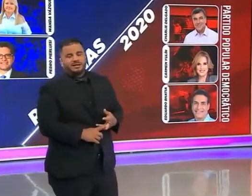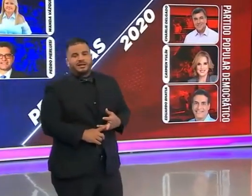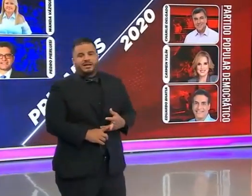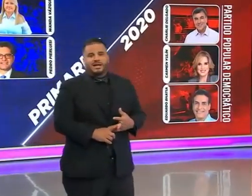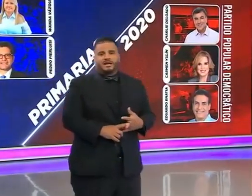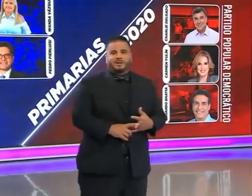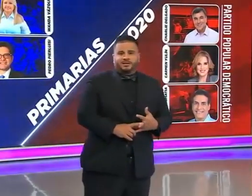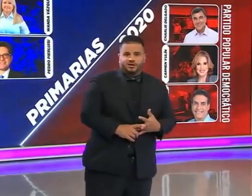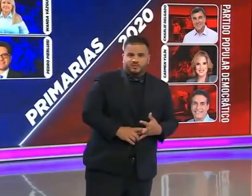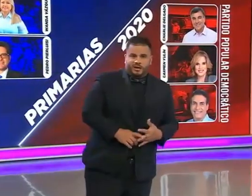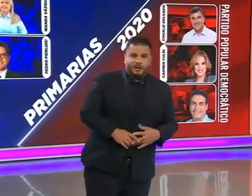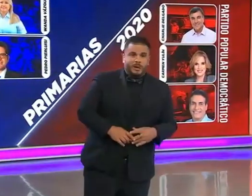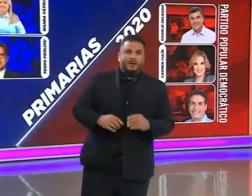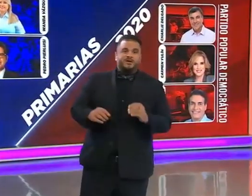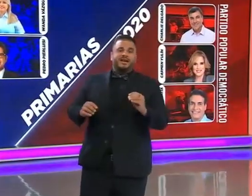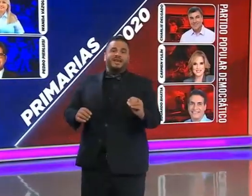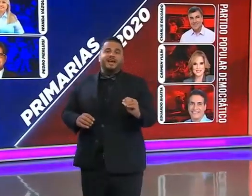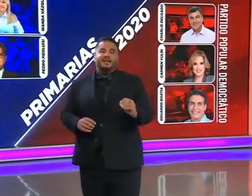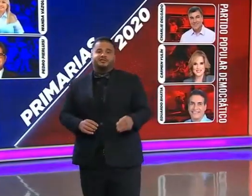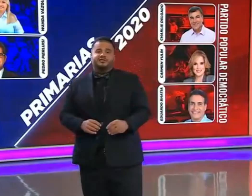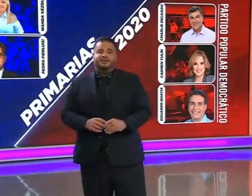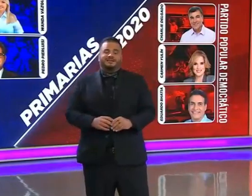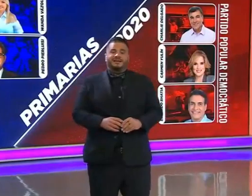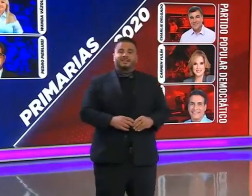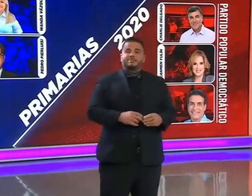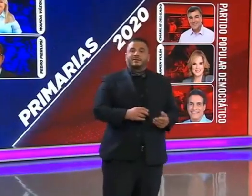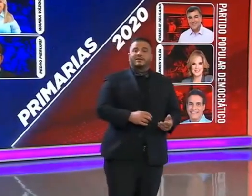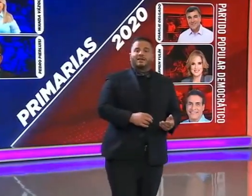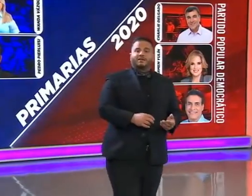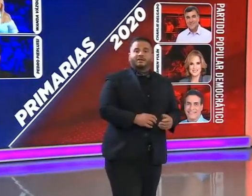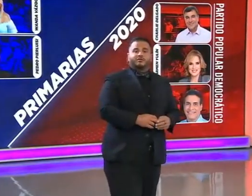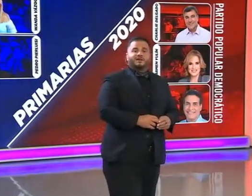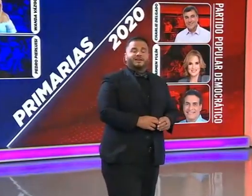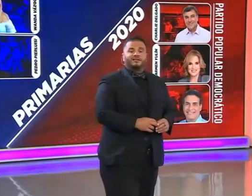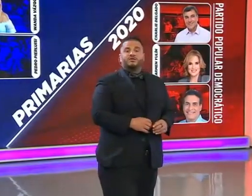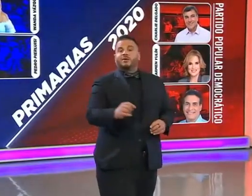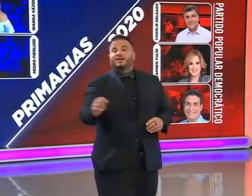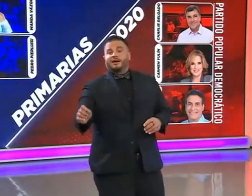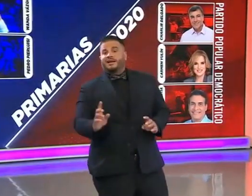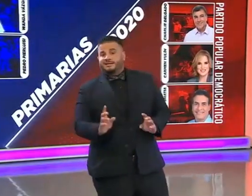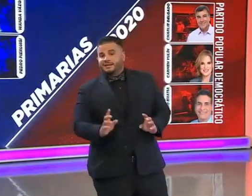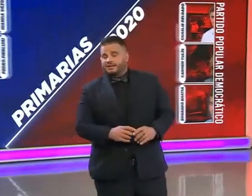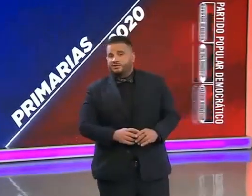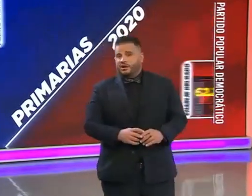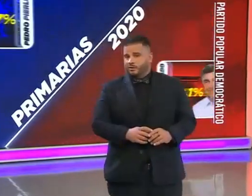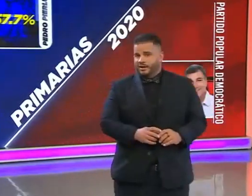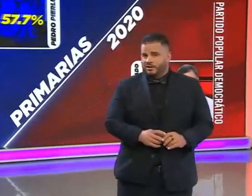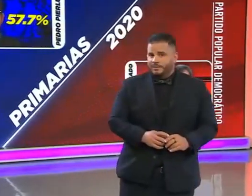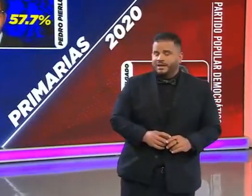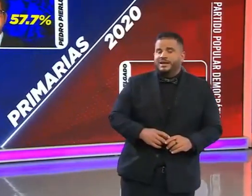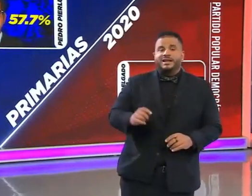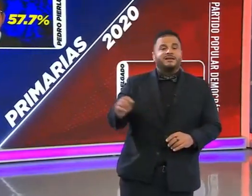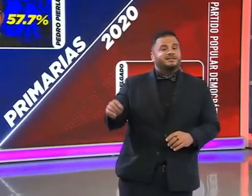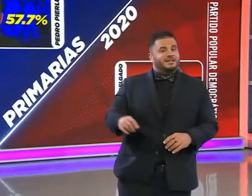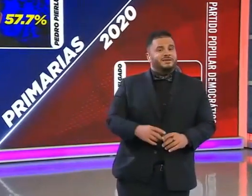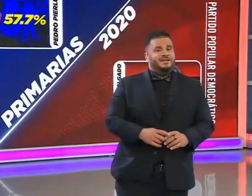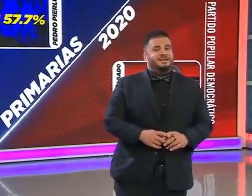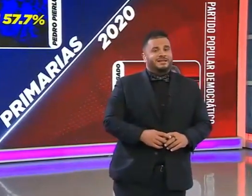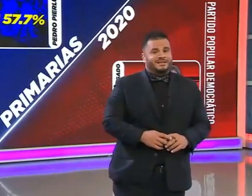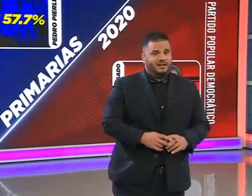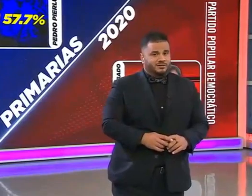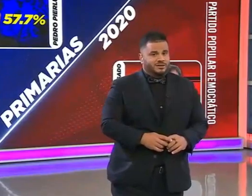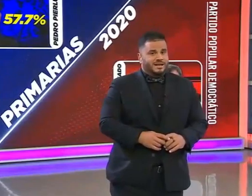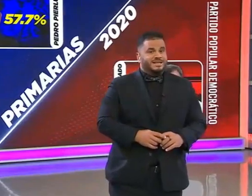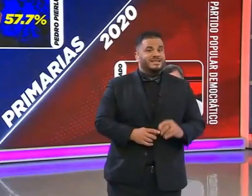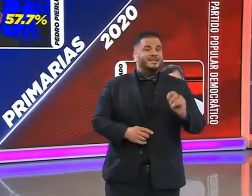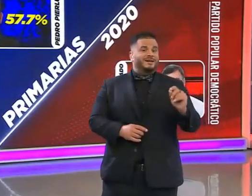obviamente la del Partido Popular. Pero de aquí a las elecciones y hasta el 1 de enero del 2021, Wanda Vázquez sigue siendo la gobernadora y Rivera Chávez presidente